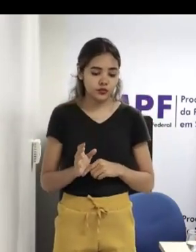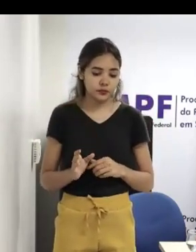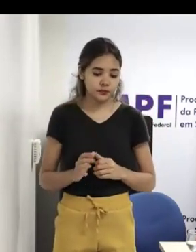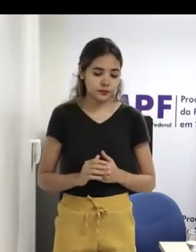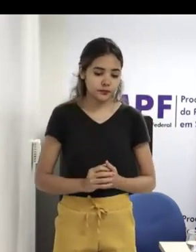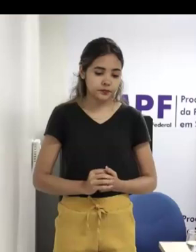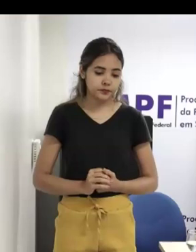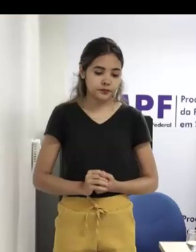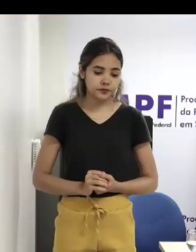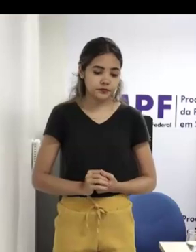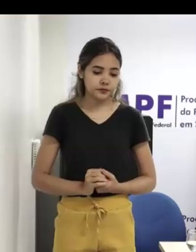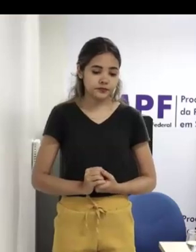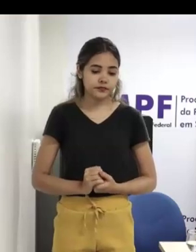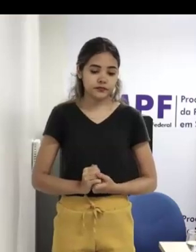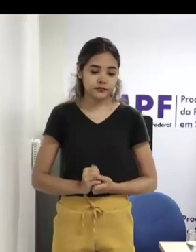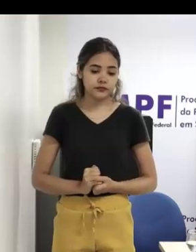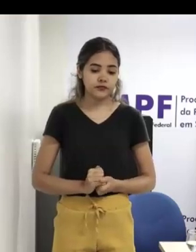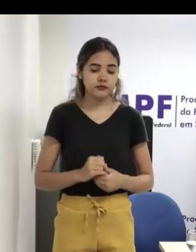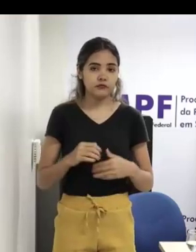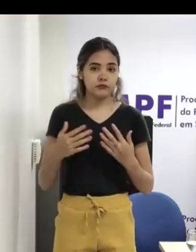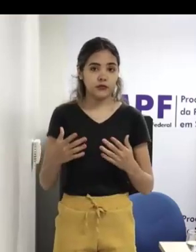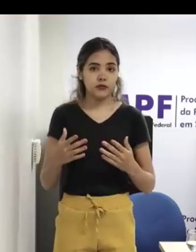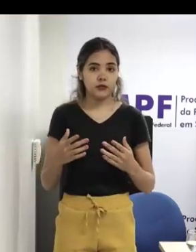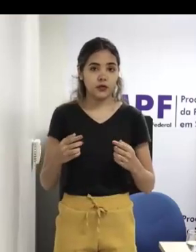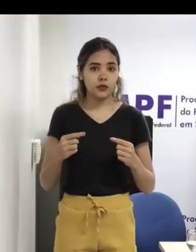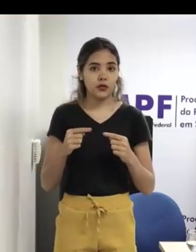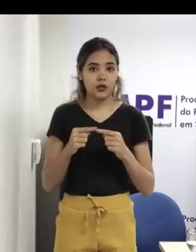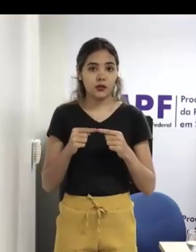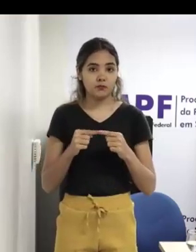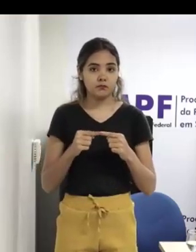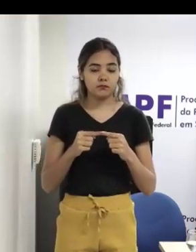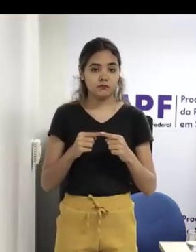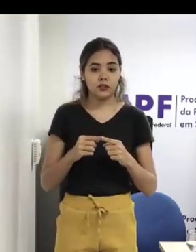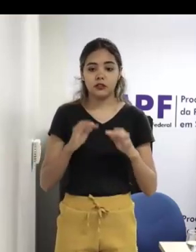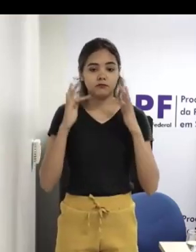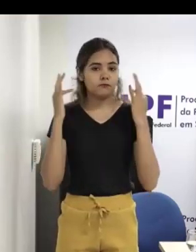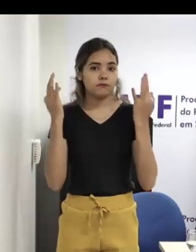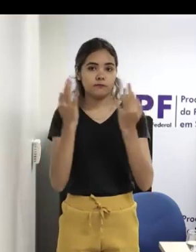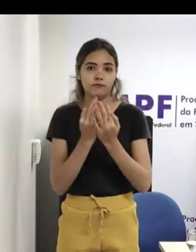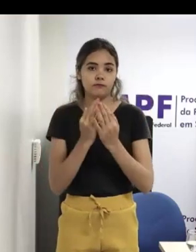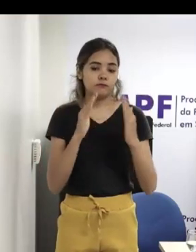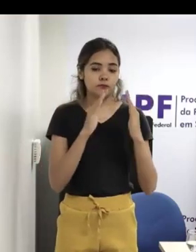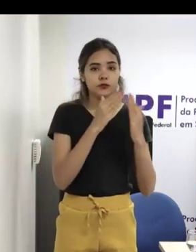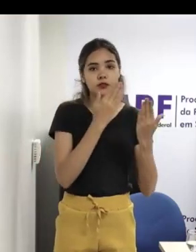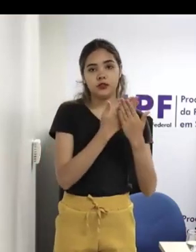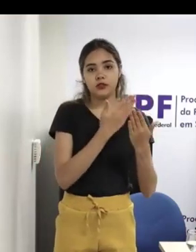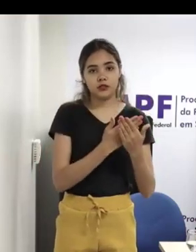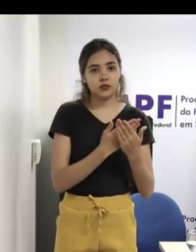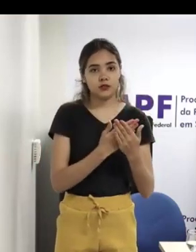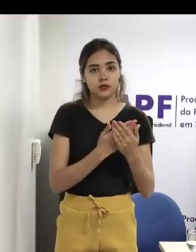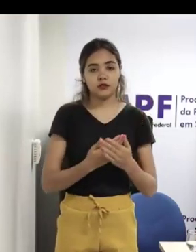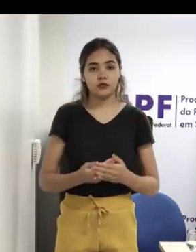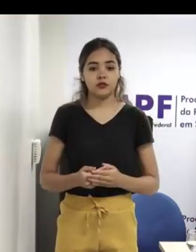eh contribuir né Não essa essa análise probatória essa forma de atuar sigilosa das das